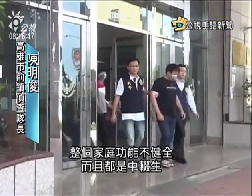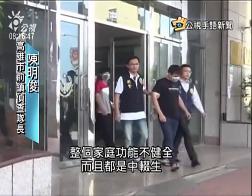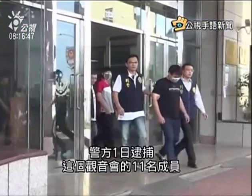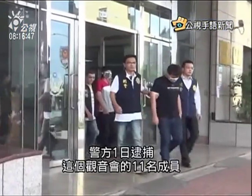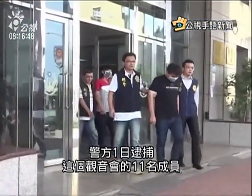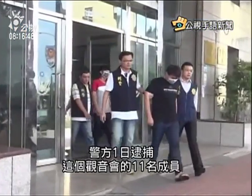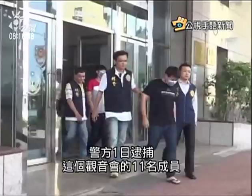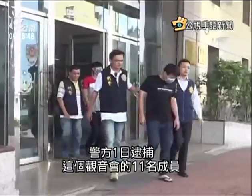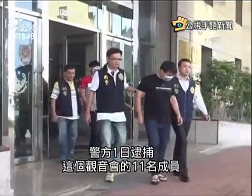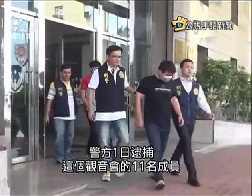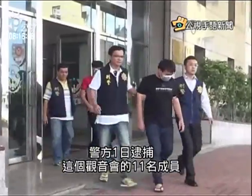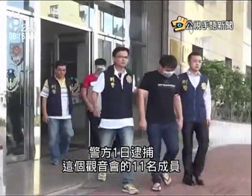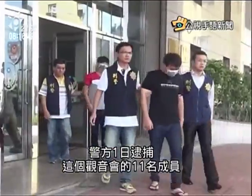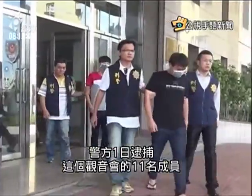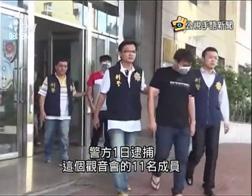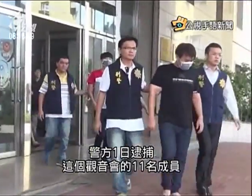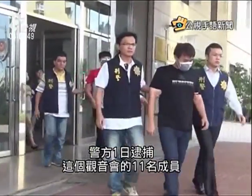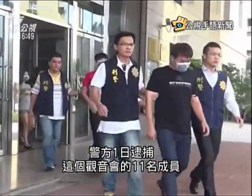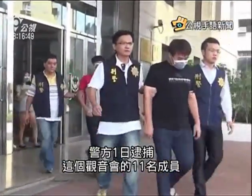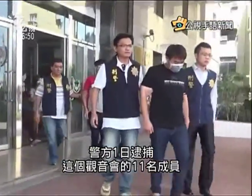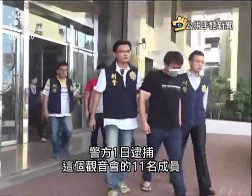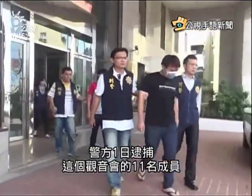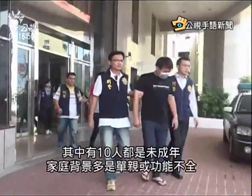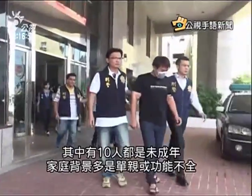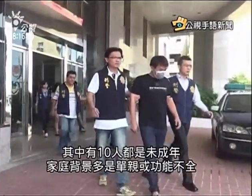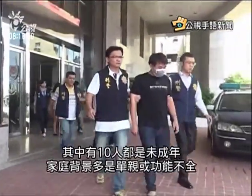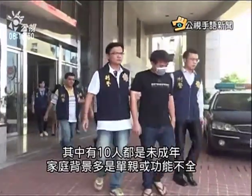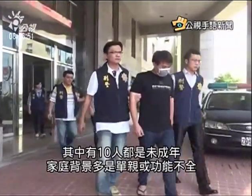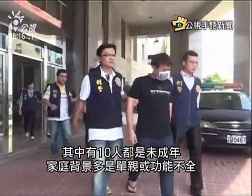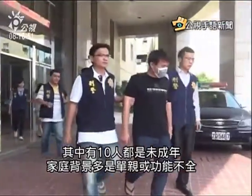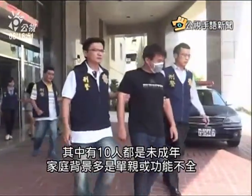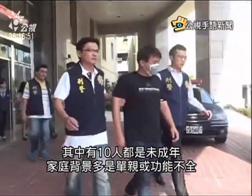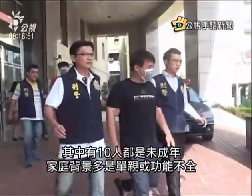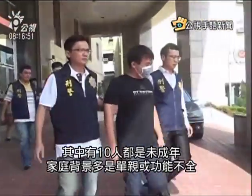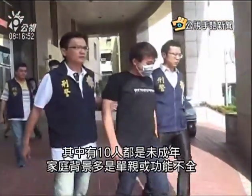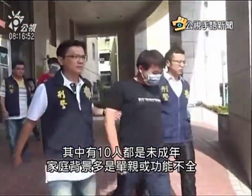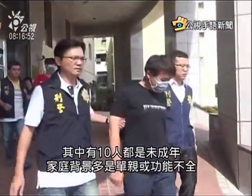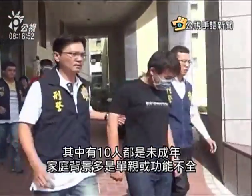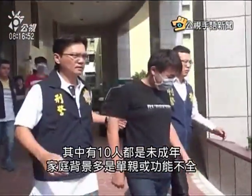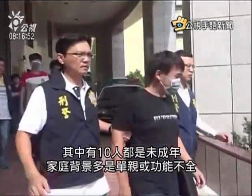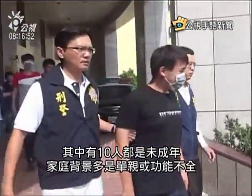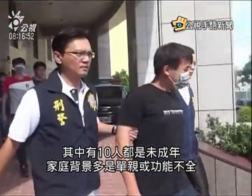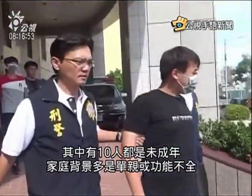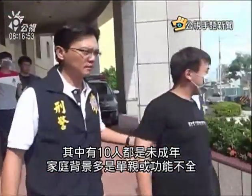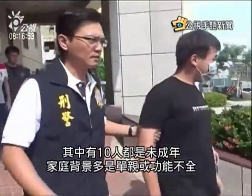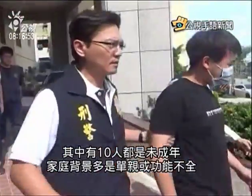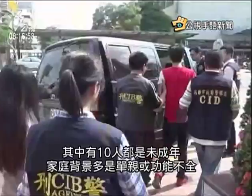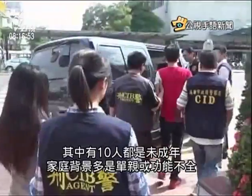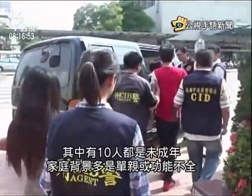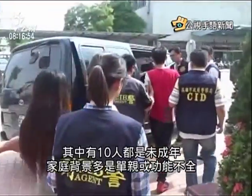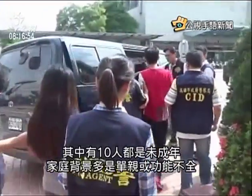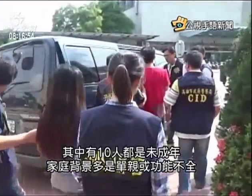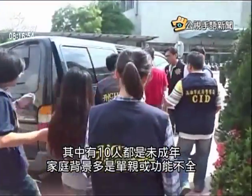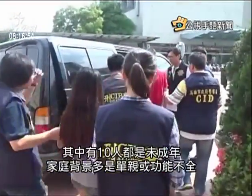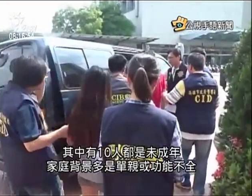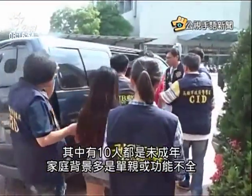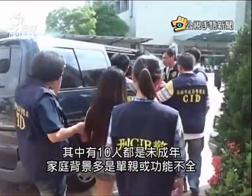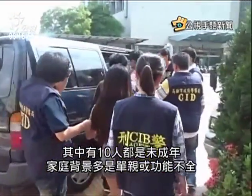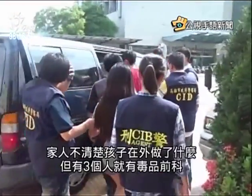方1号逮捕这个观音会的11名成员，其中有10个人都是未成年，家庭背景多是单亲或功能不全，家人不